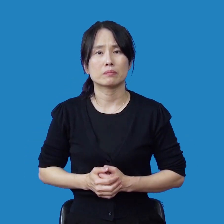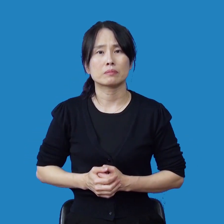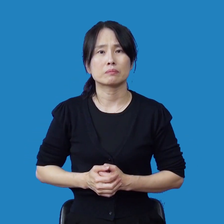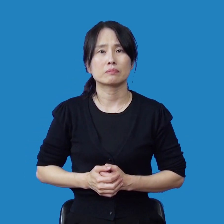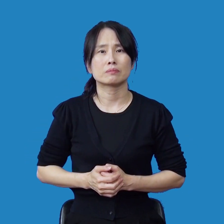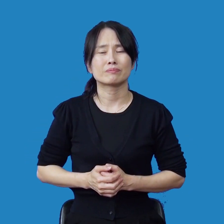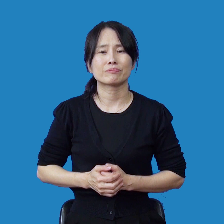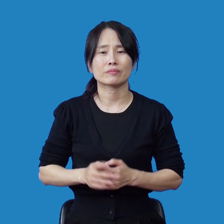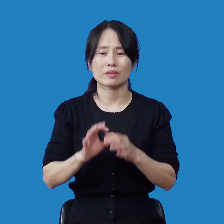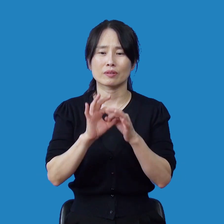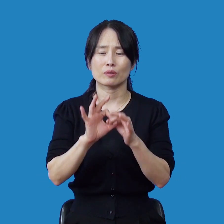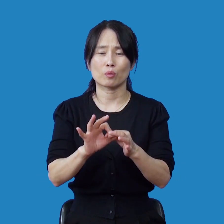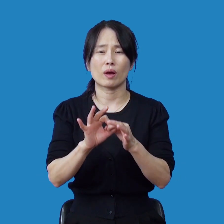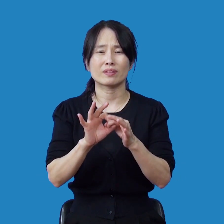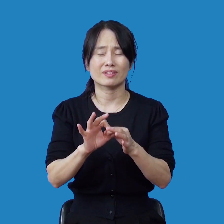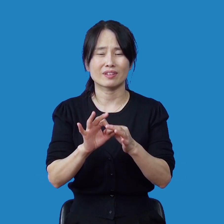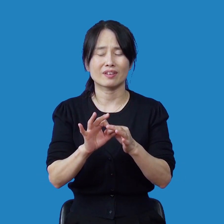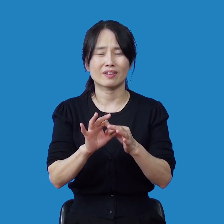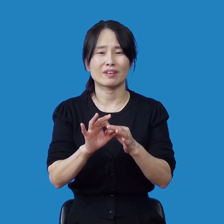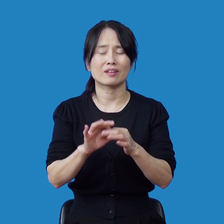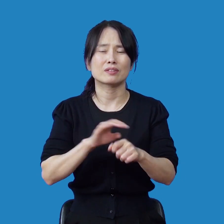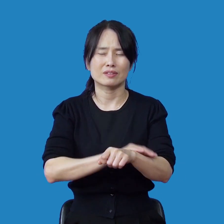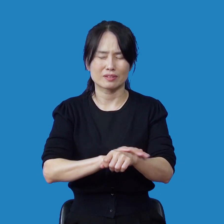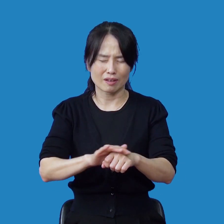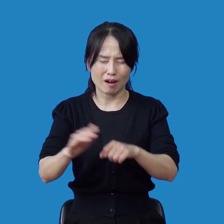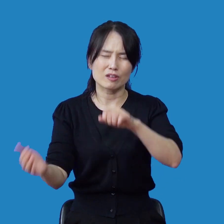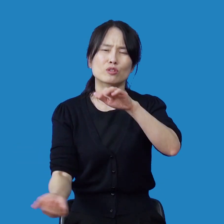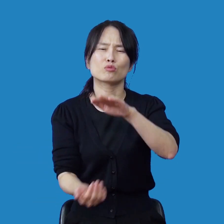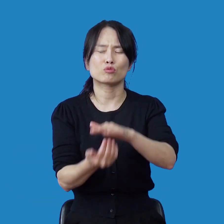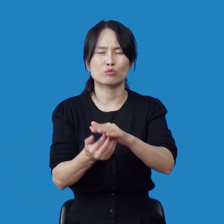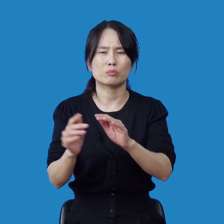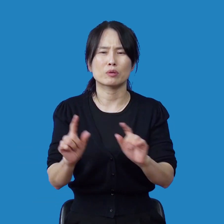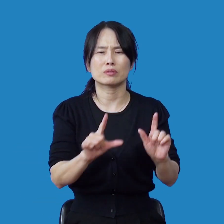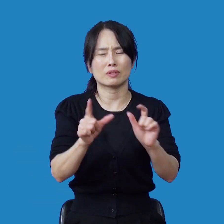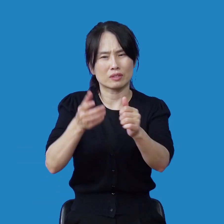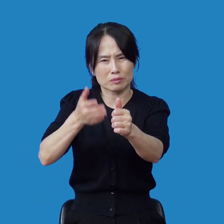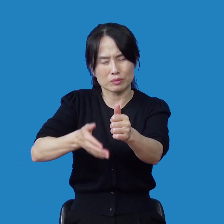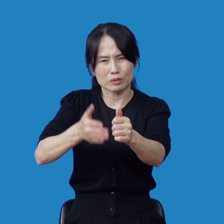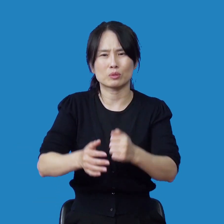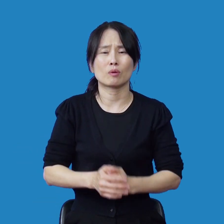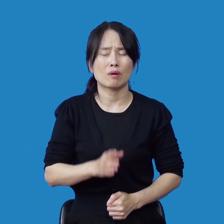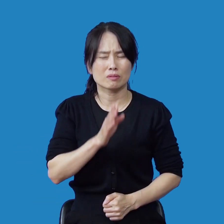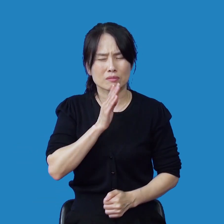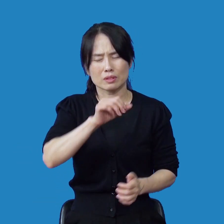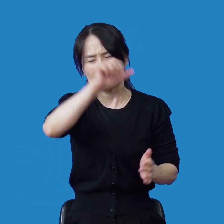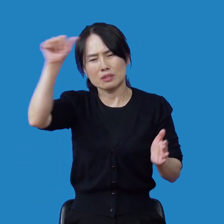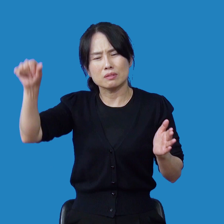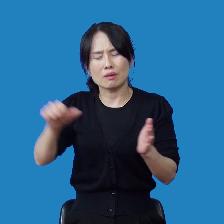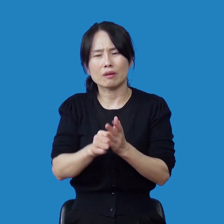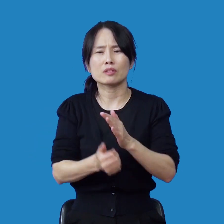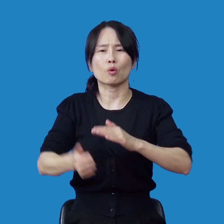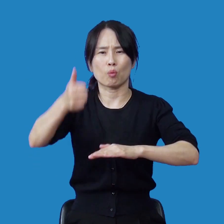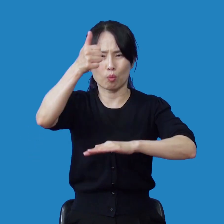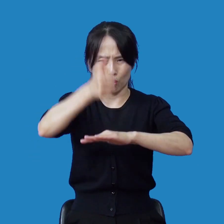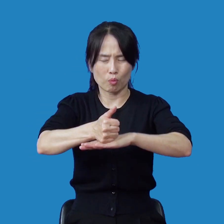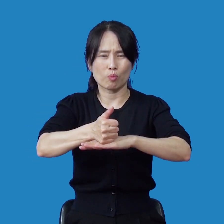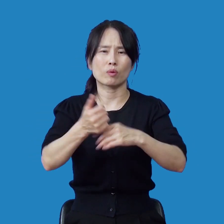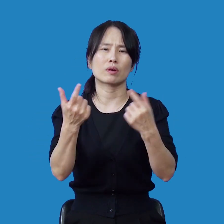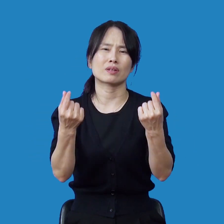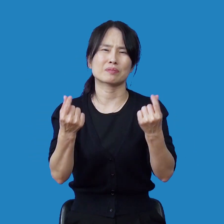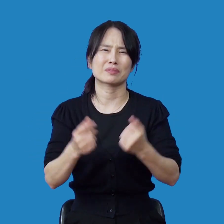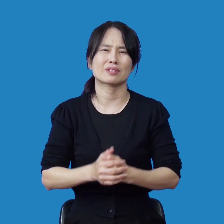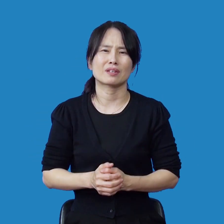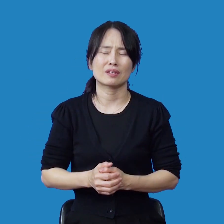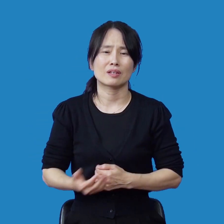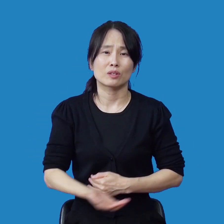그렇게 관계에 성공하십시오. 그것이 진짜 인생에 성공하는 것입니다. 사랑하는 우리